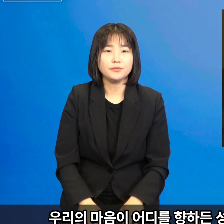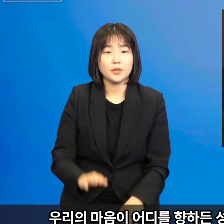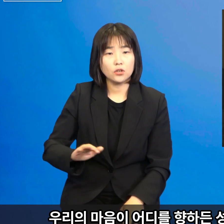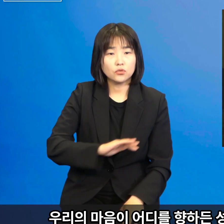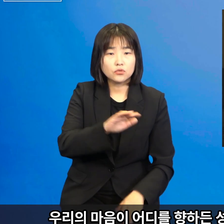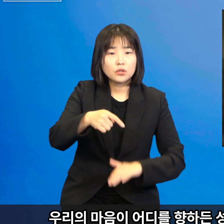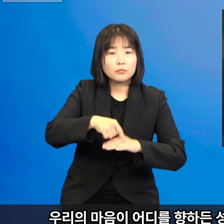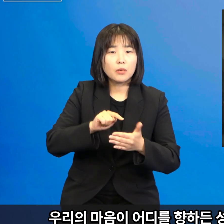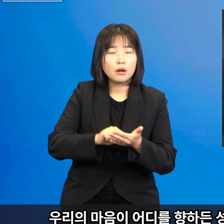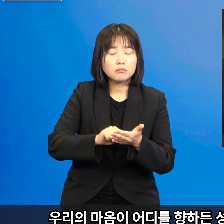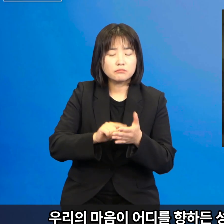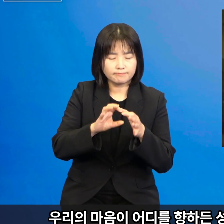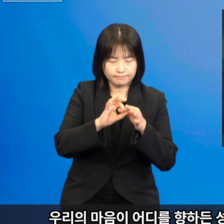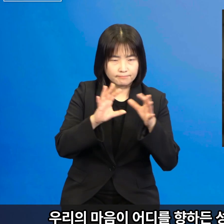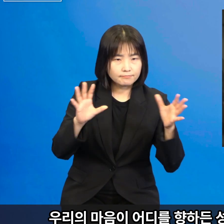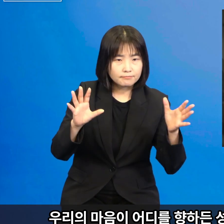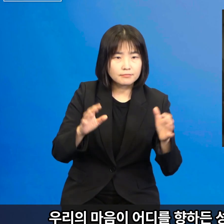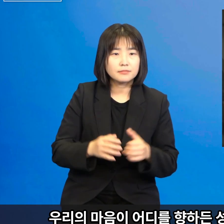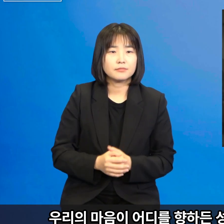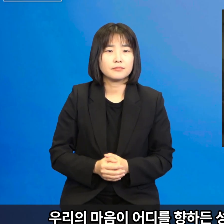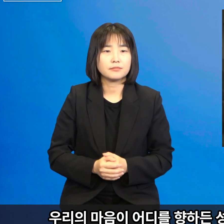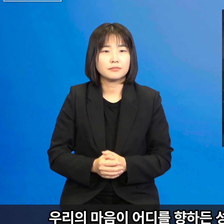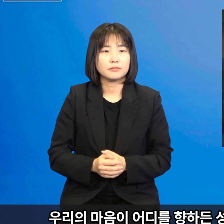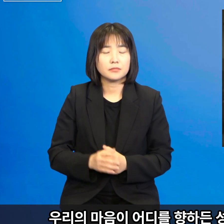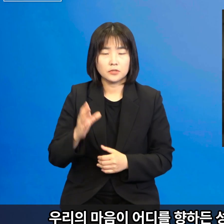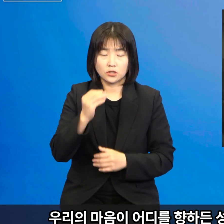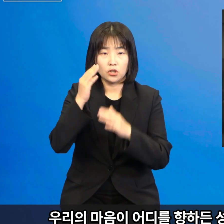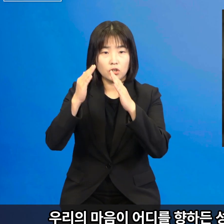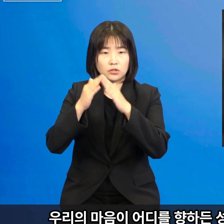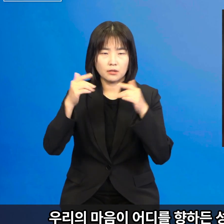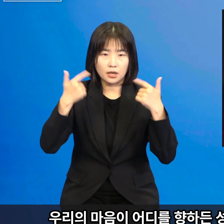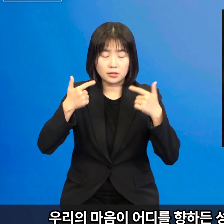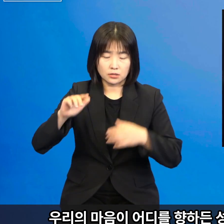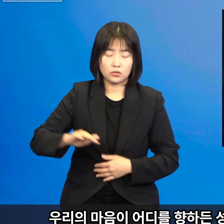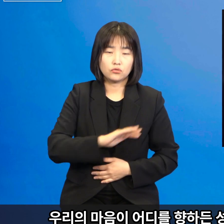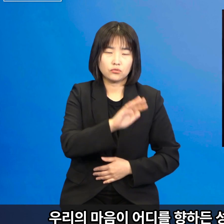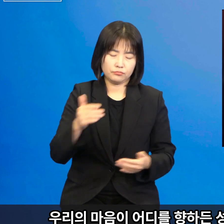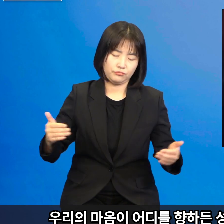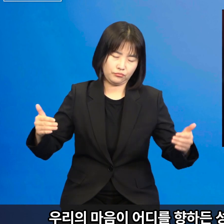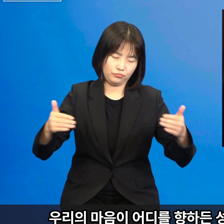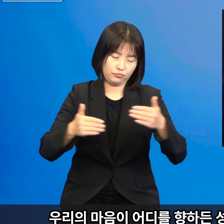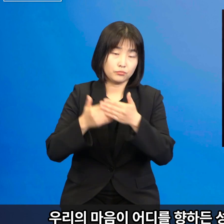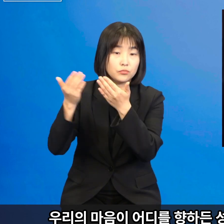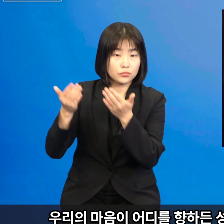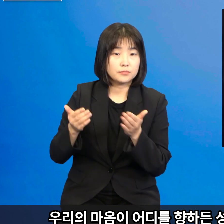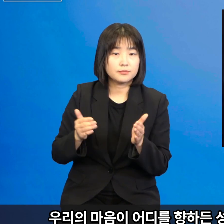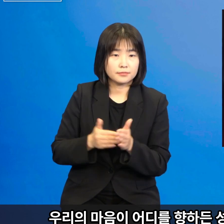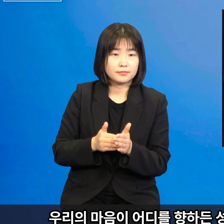우리의 마음이 어디를 향하든 성전은 언제나 우리를 품었습니다.